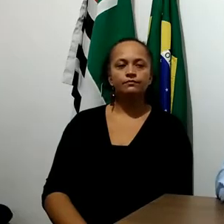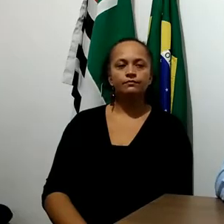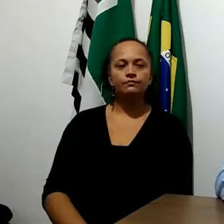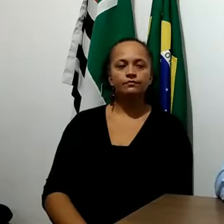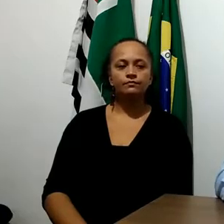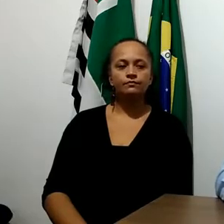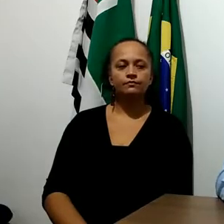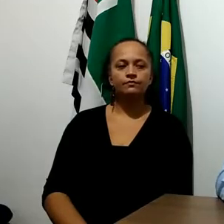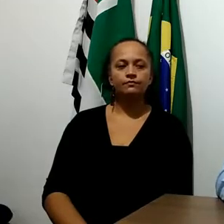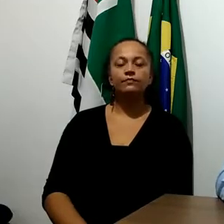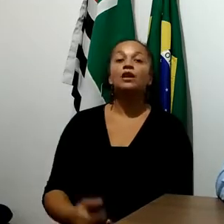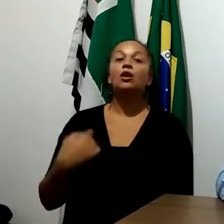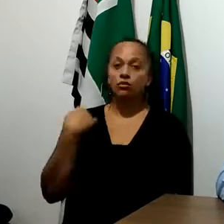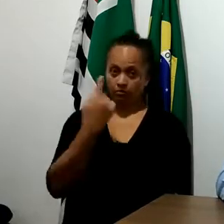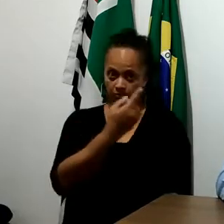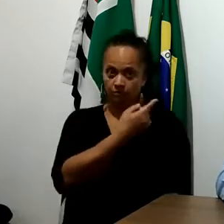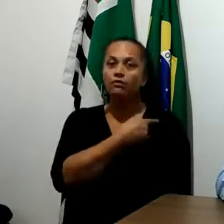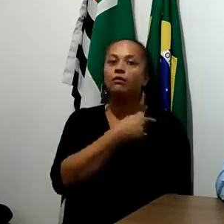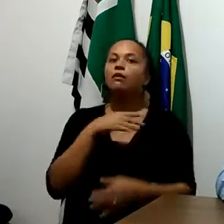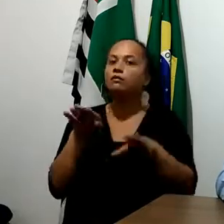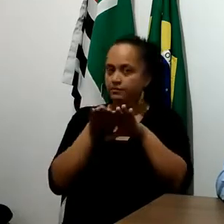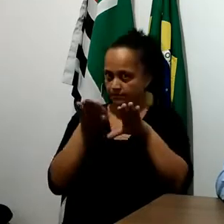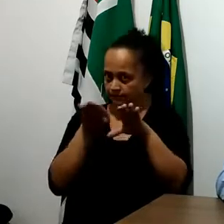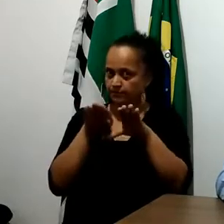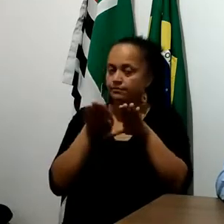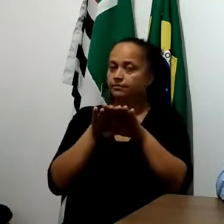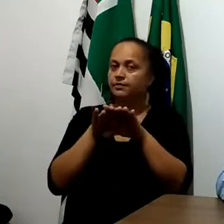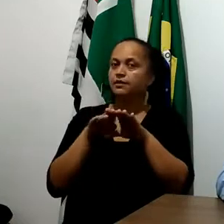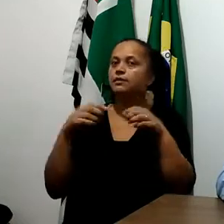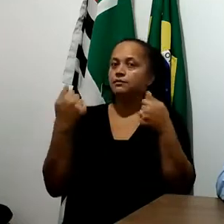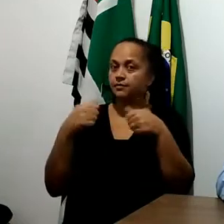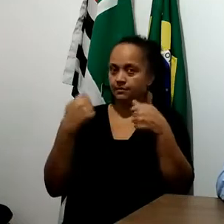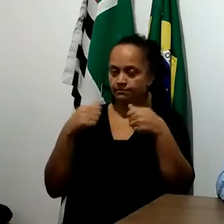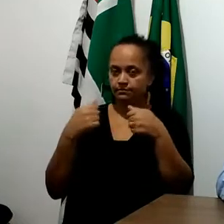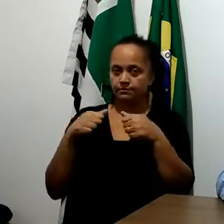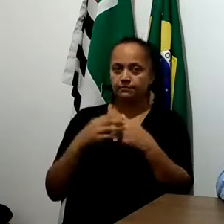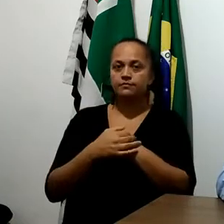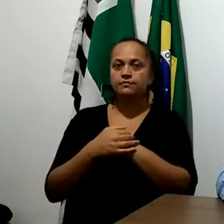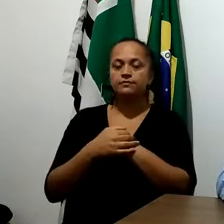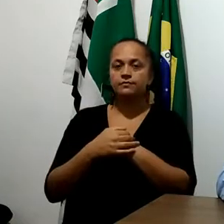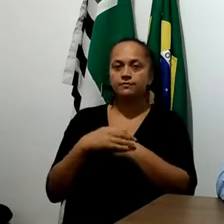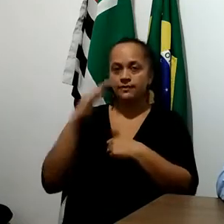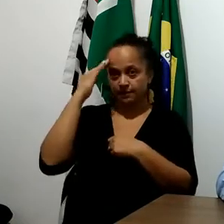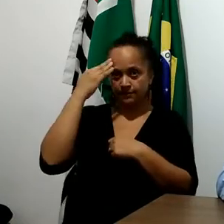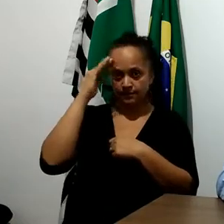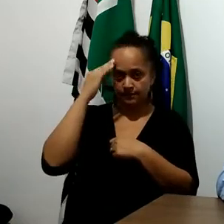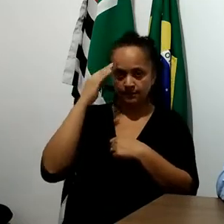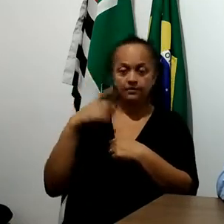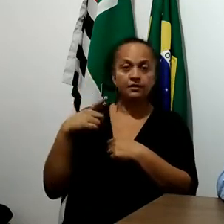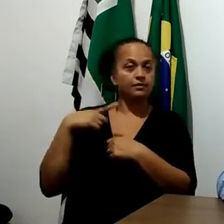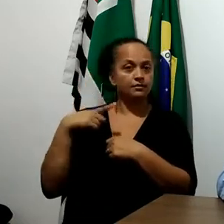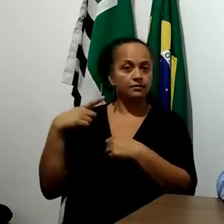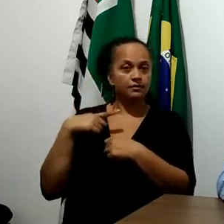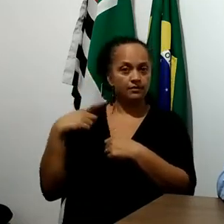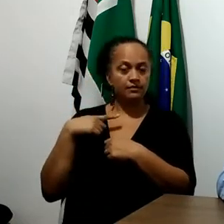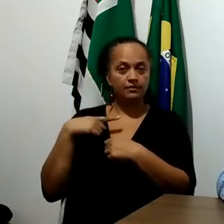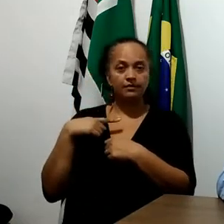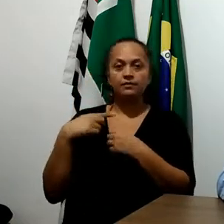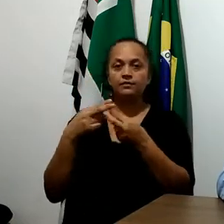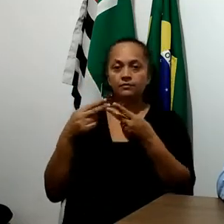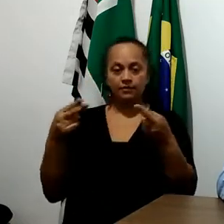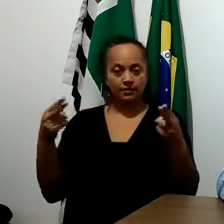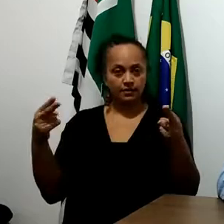Portanto, também nós, visto que temos a rodear-nos tão grande nuvem de